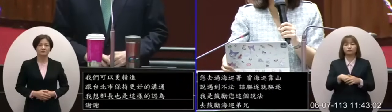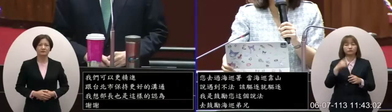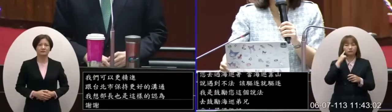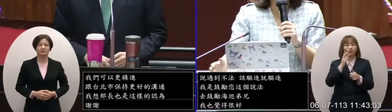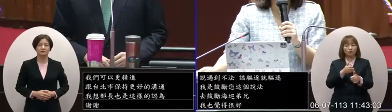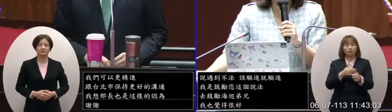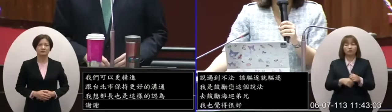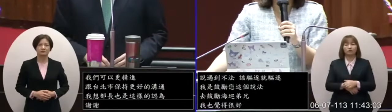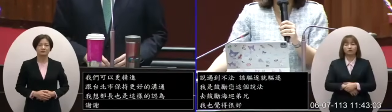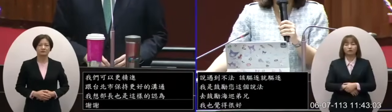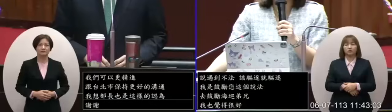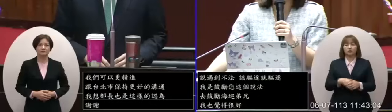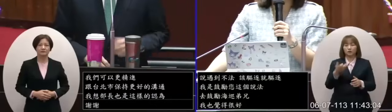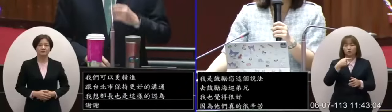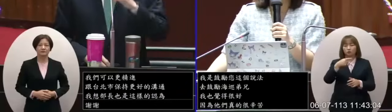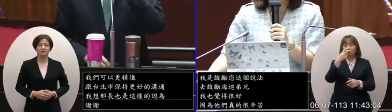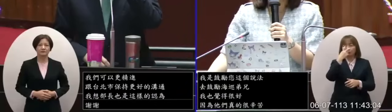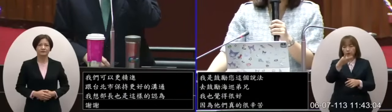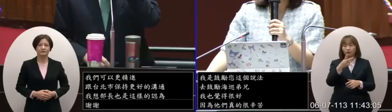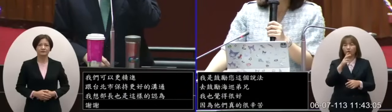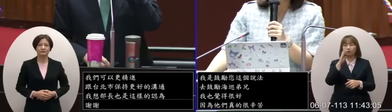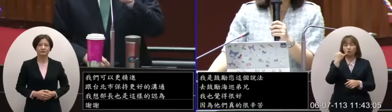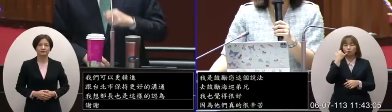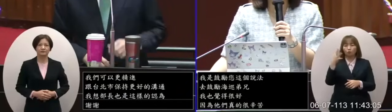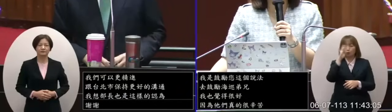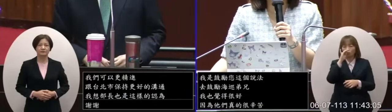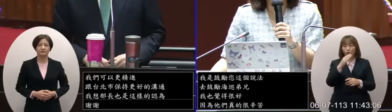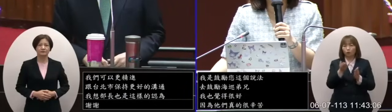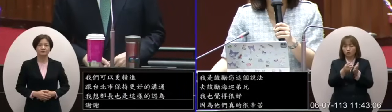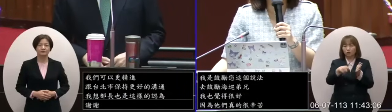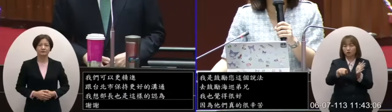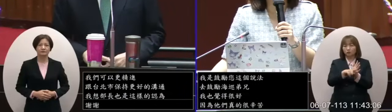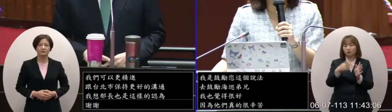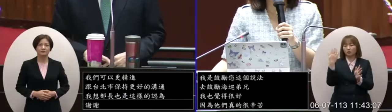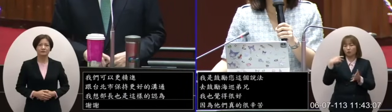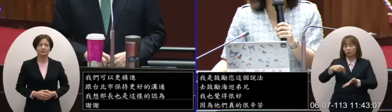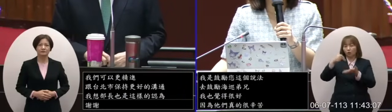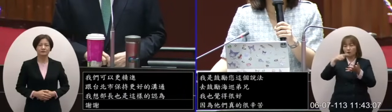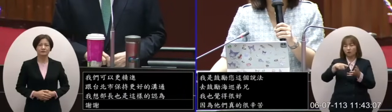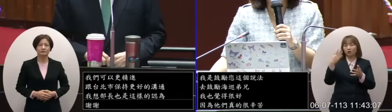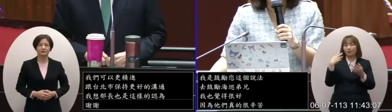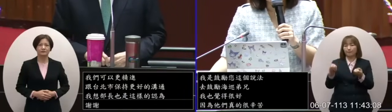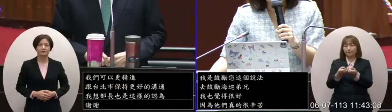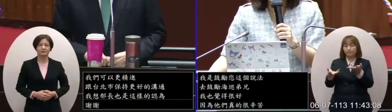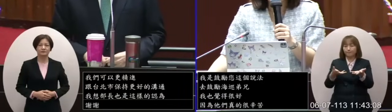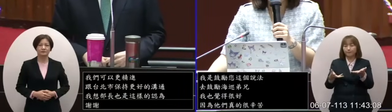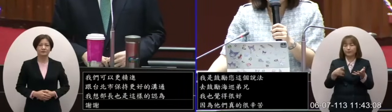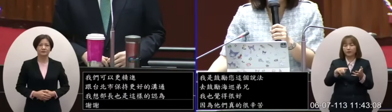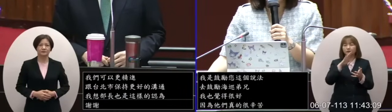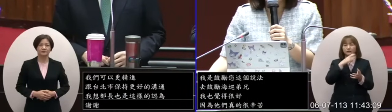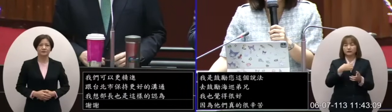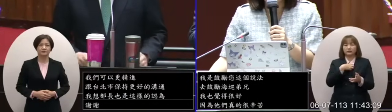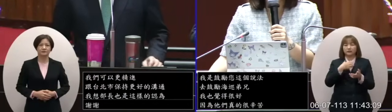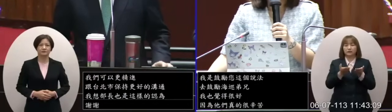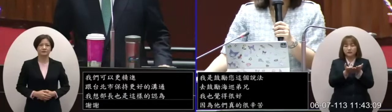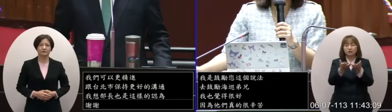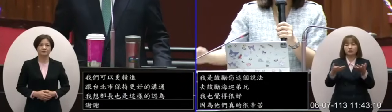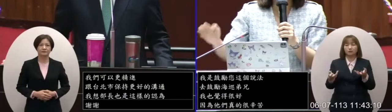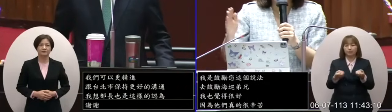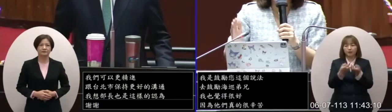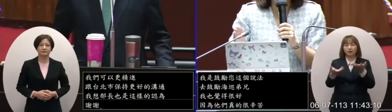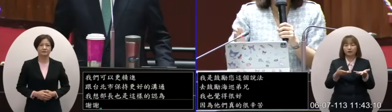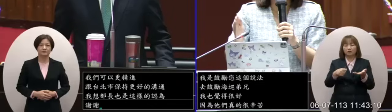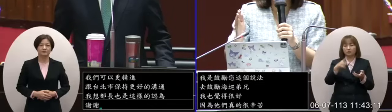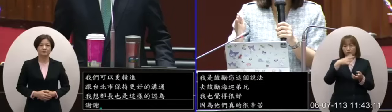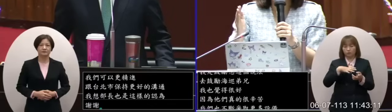询问院长，您在巡视海巡署的时候并没有提过过去的这个先前发生的金厦海域的事件，请